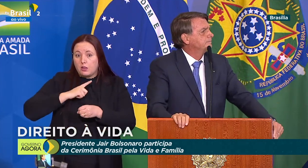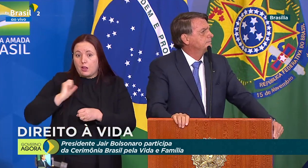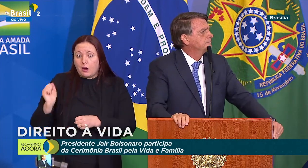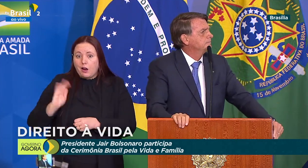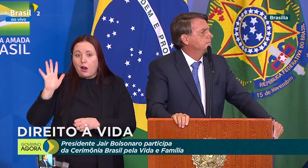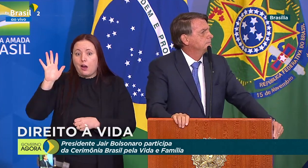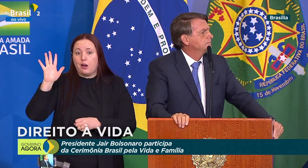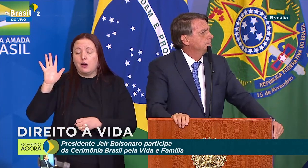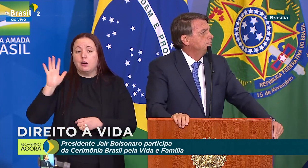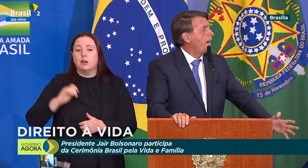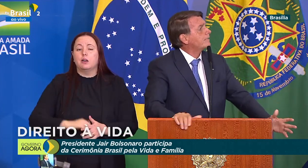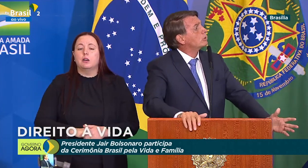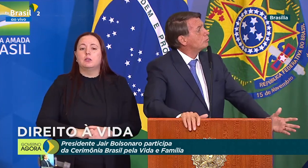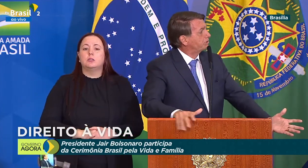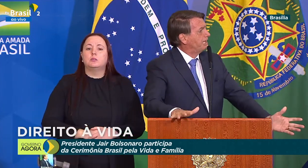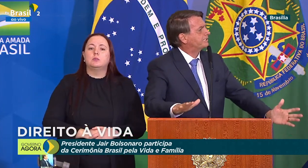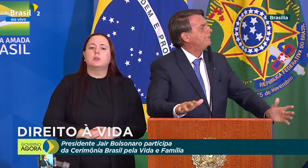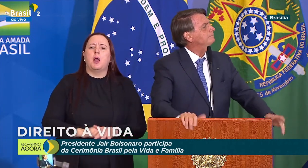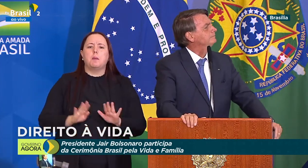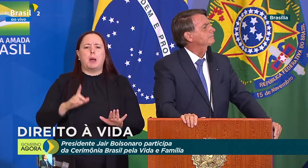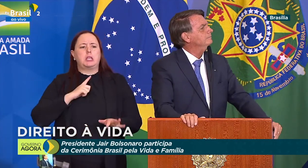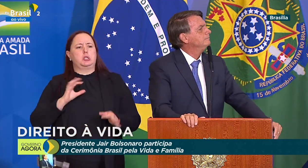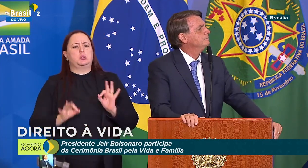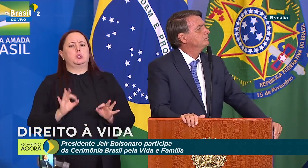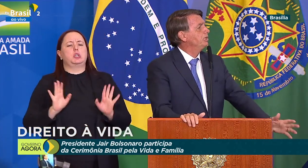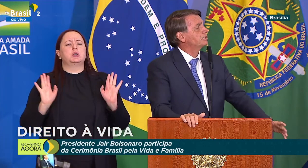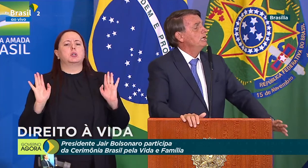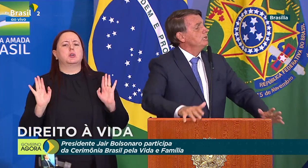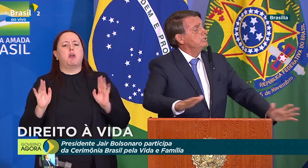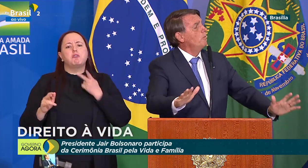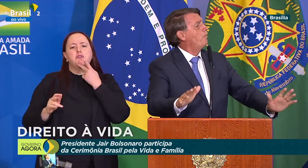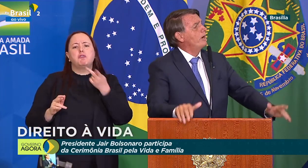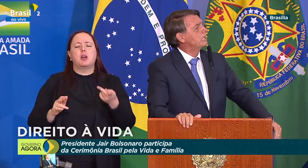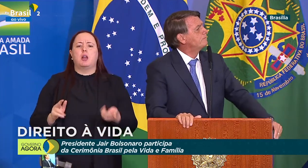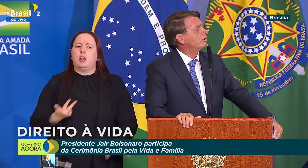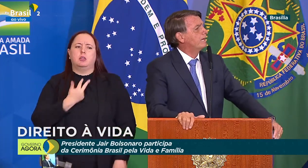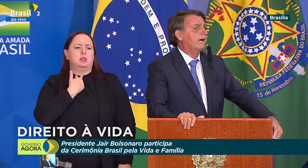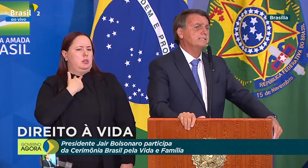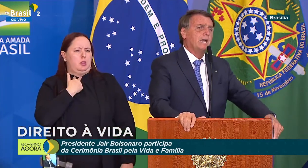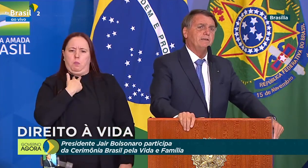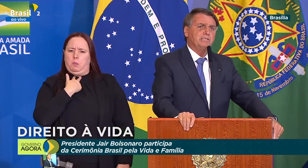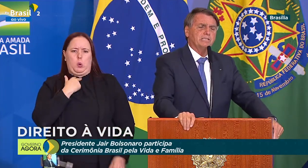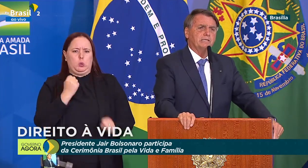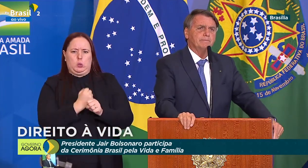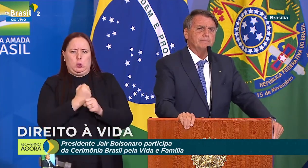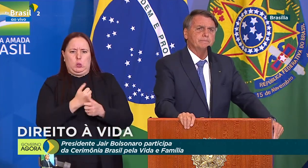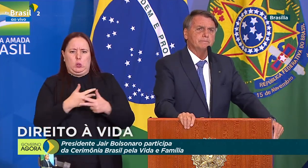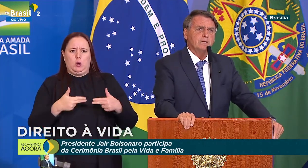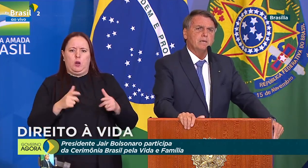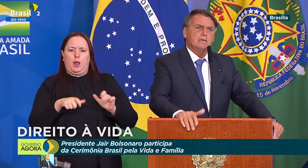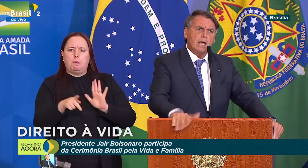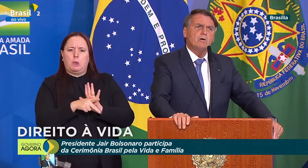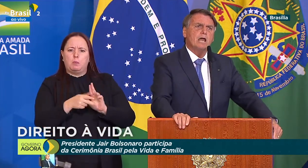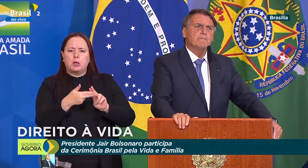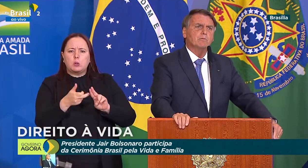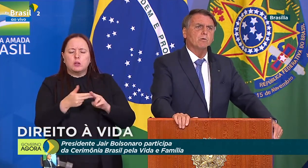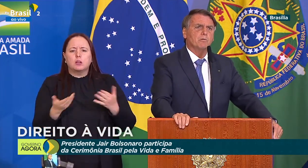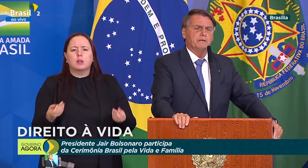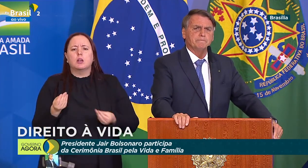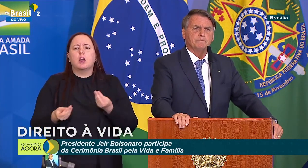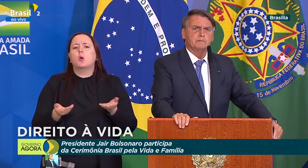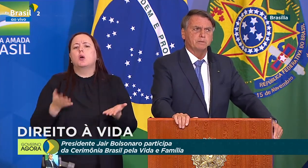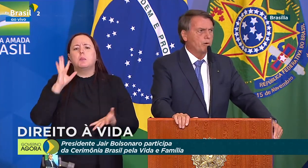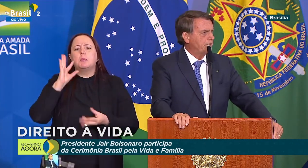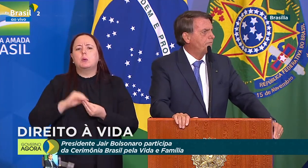alturas a porta Justiça diz não porta soltar reserva indígena e